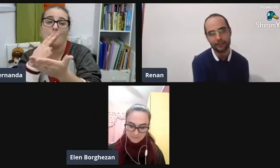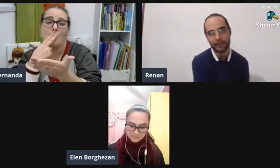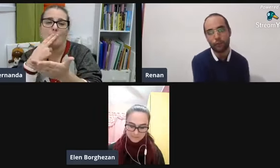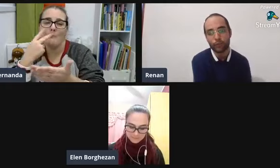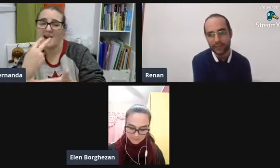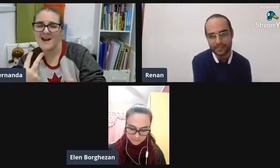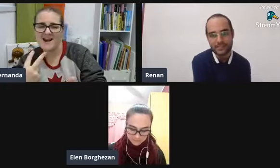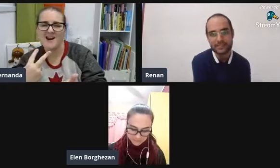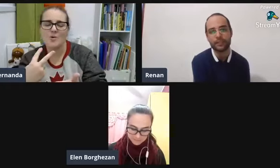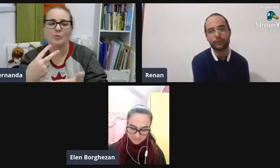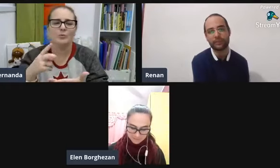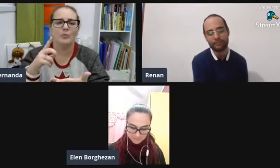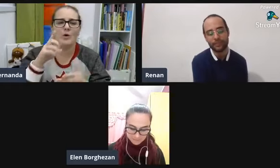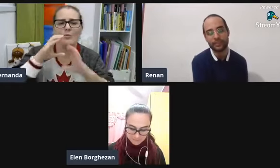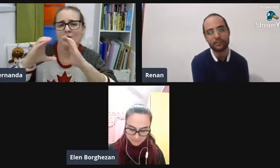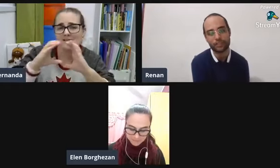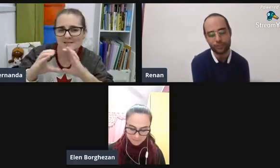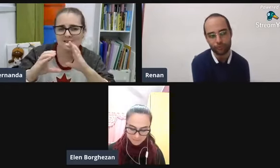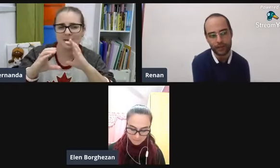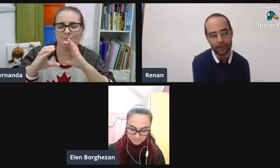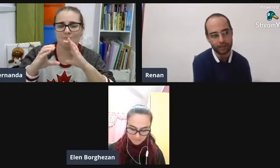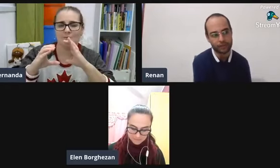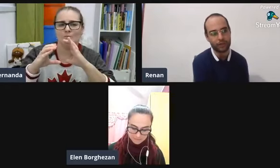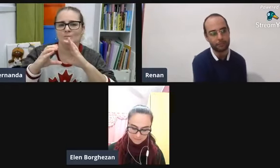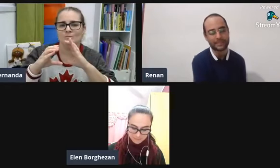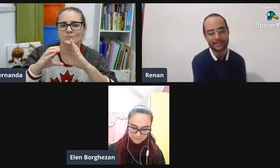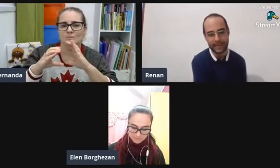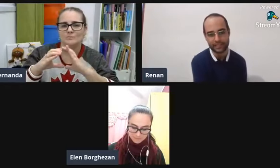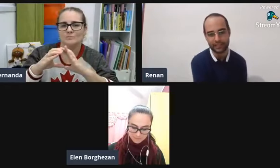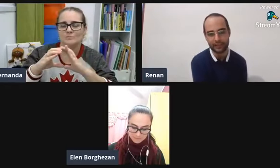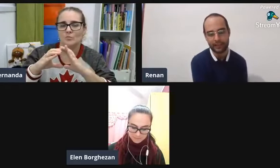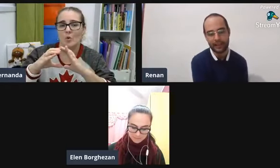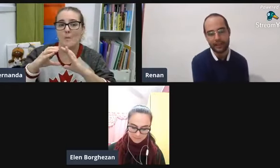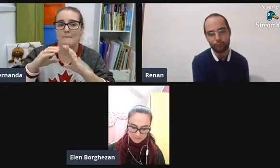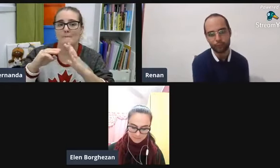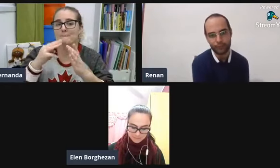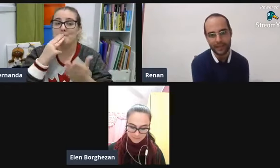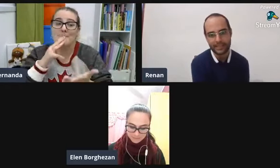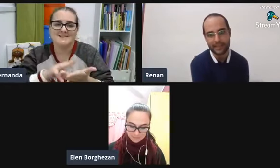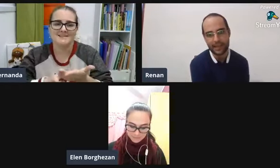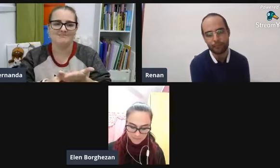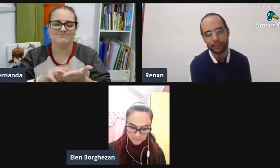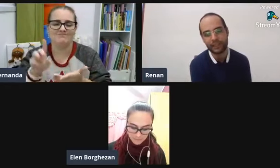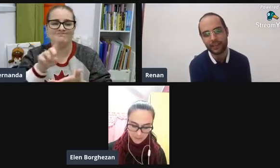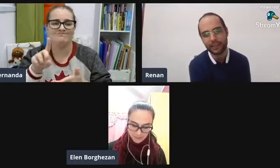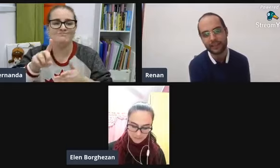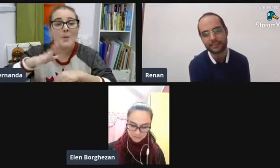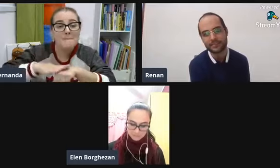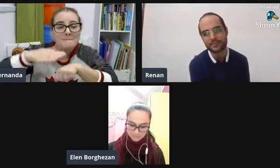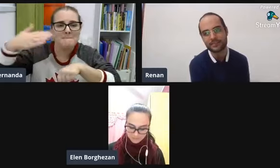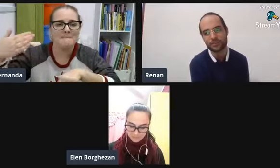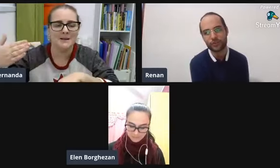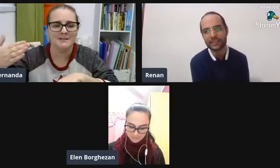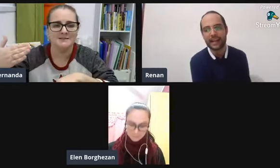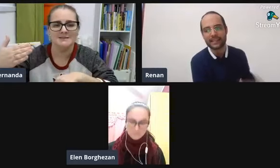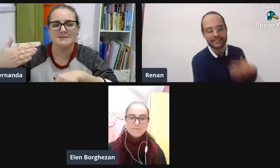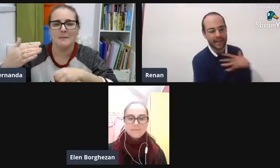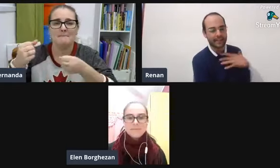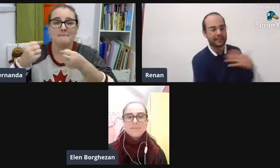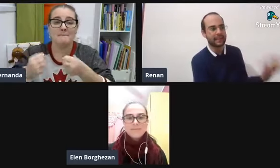trabalhar na comunicação, enfim, de uma mensagem. É muito mais, poder